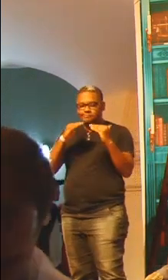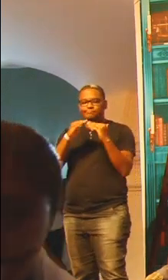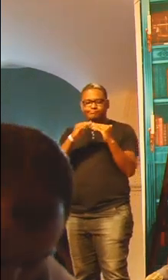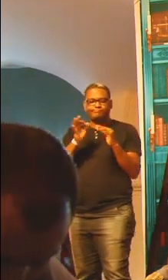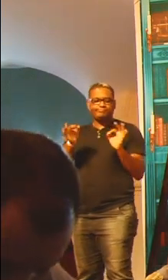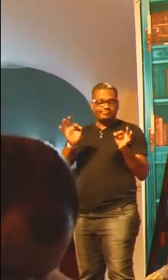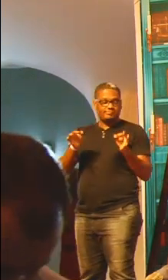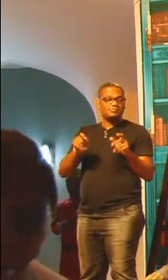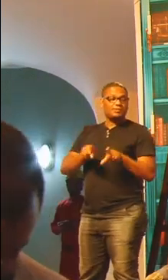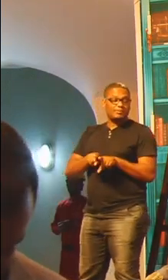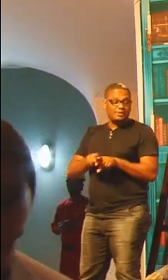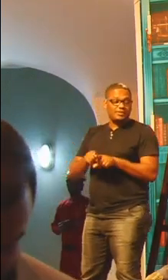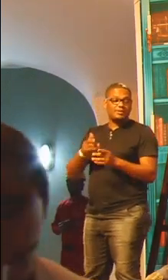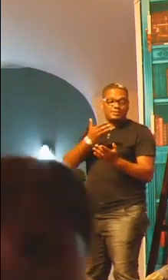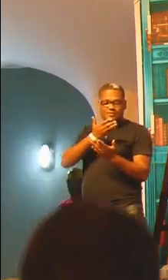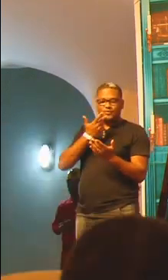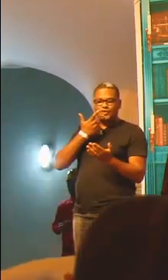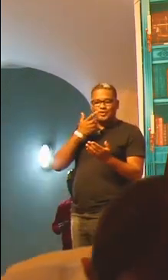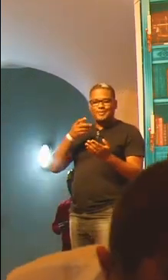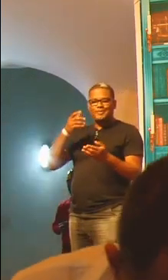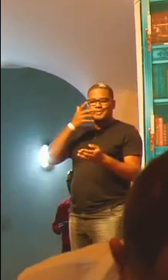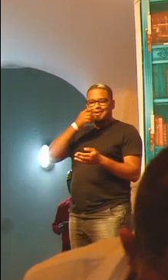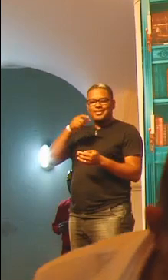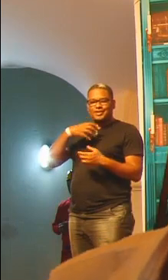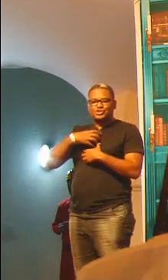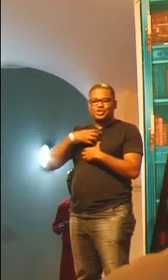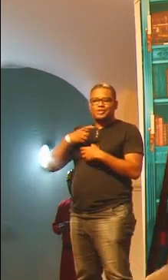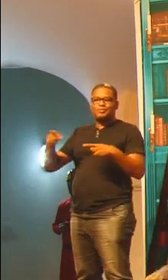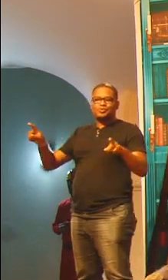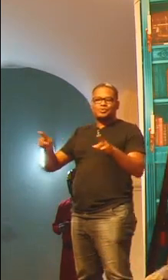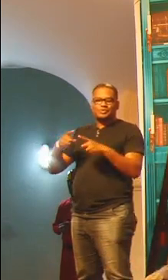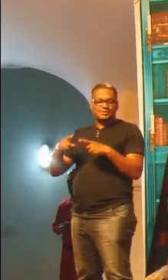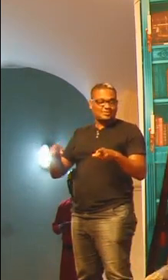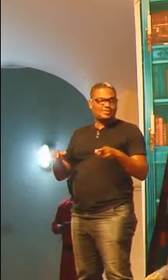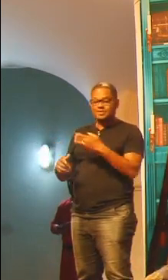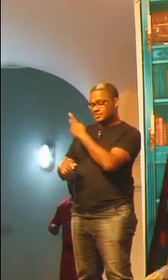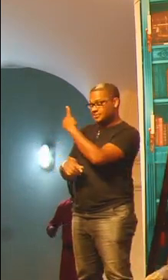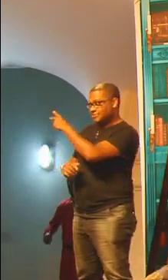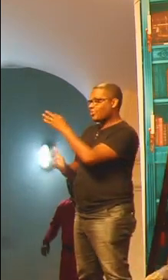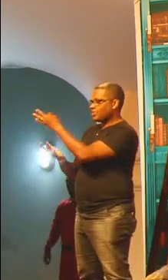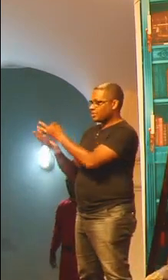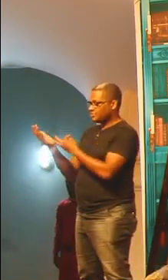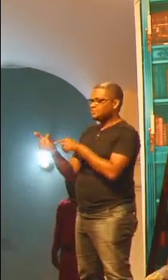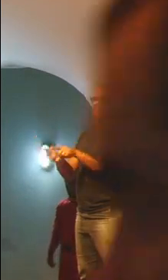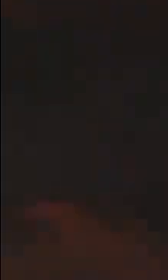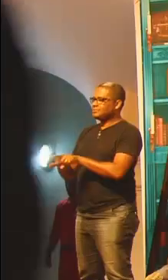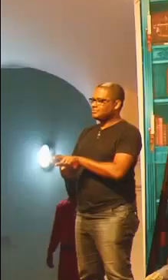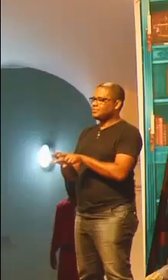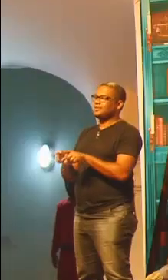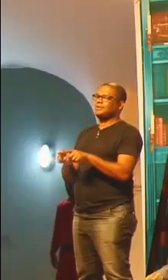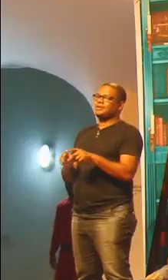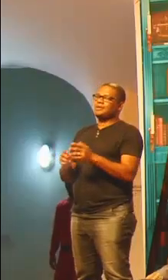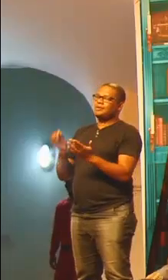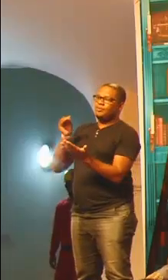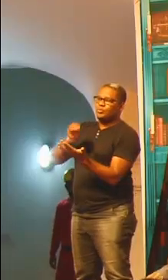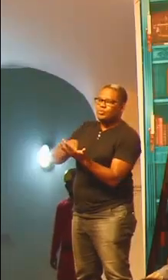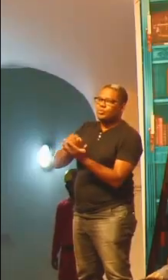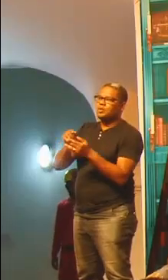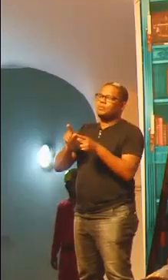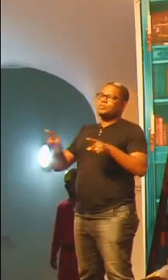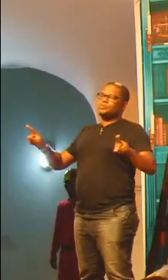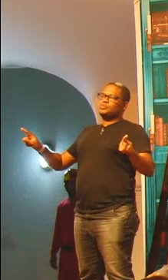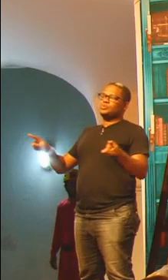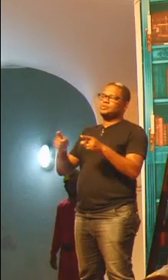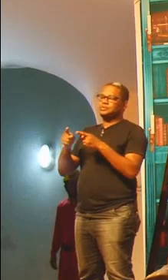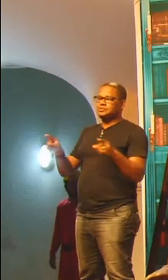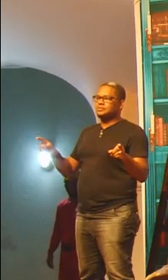muita musicalidade ali. Né? Agora, você falando, eu não sabia disso. Mas, o seu texto também, né? Muito. É, porque vem disso também, né? Da música, em todos